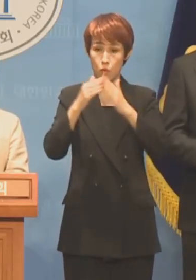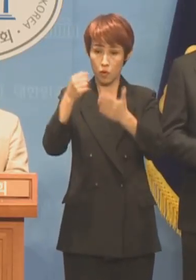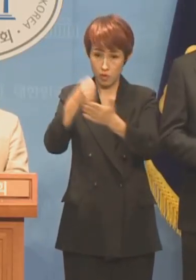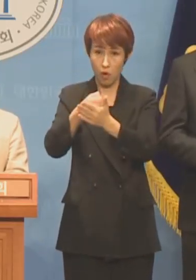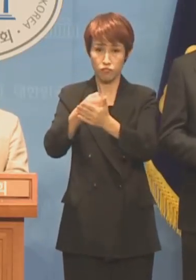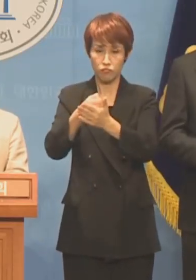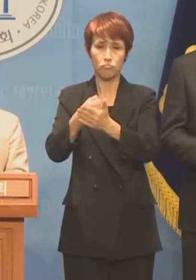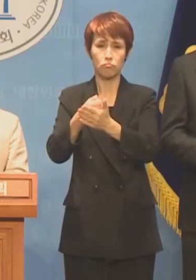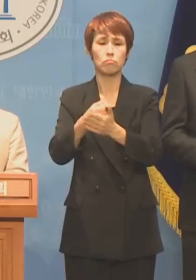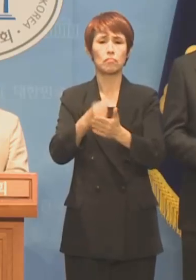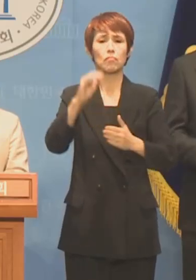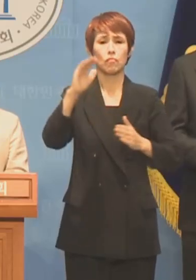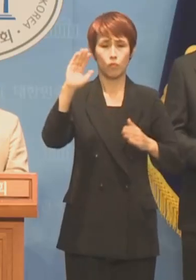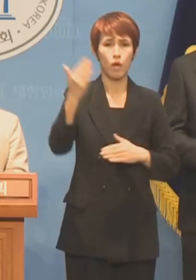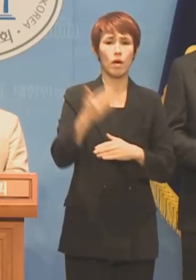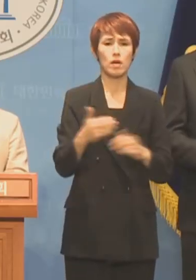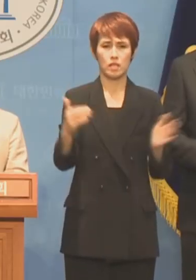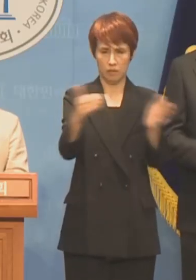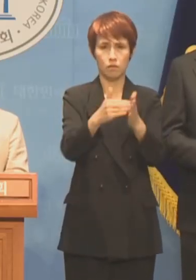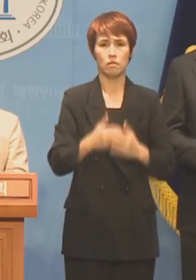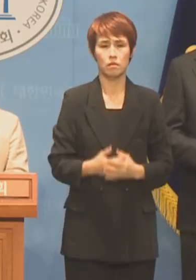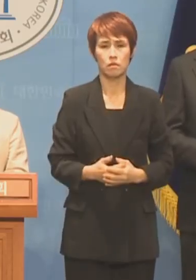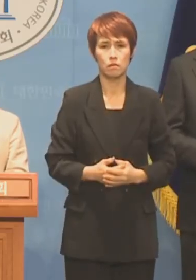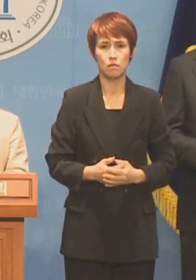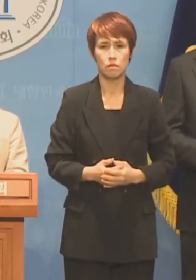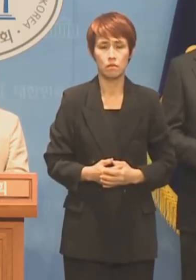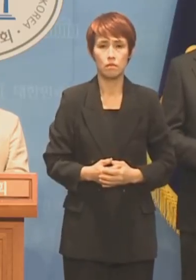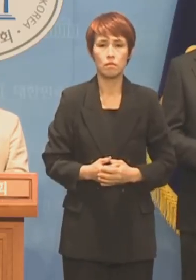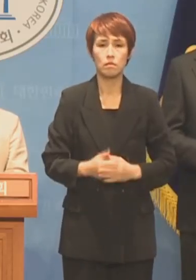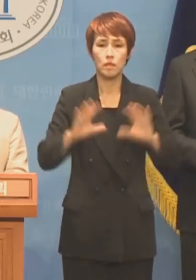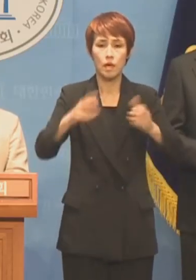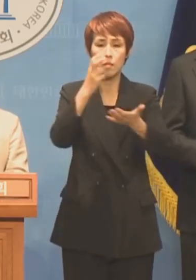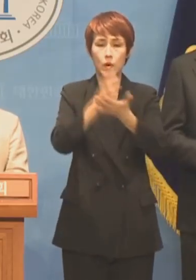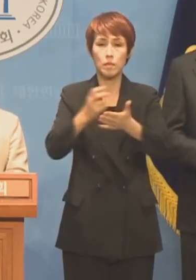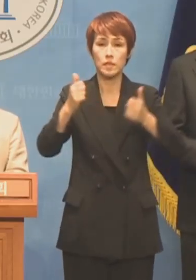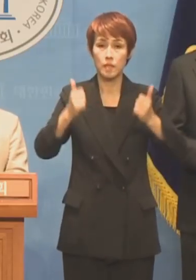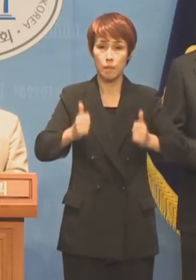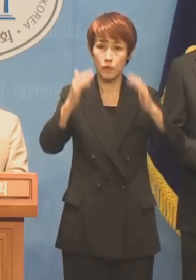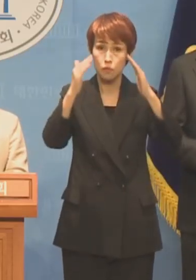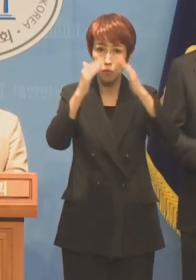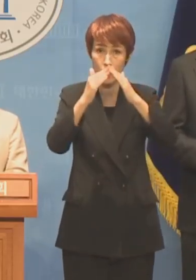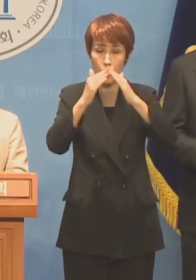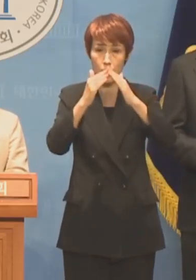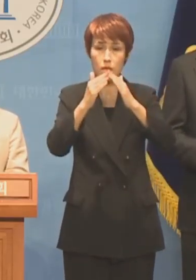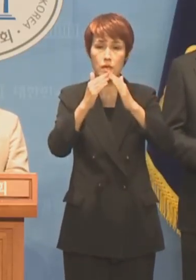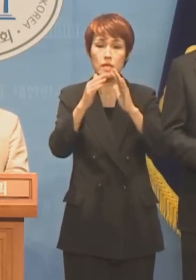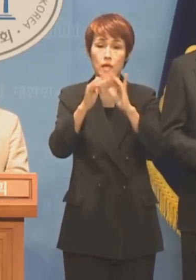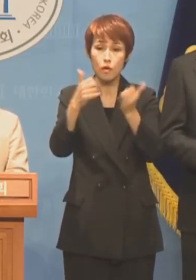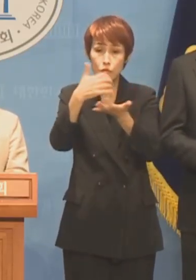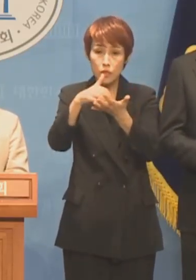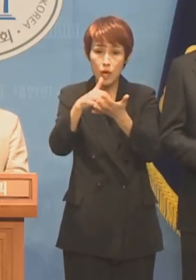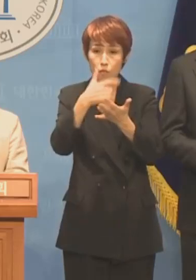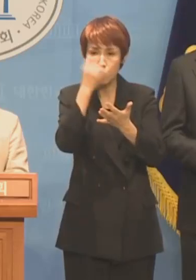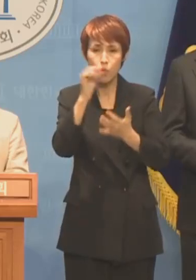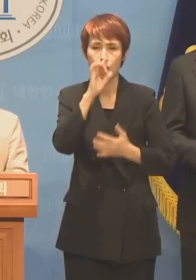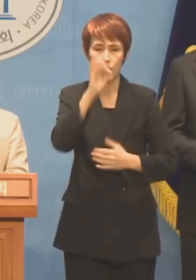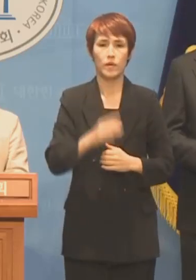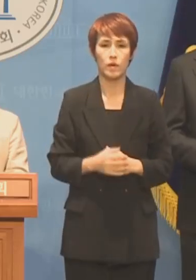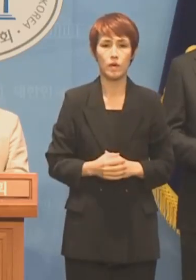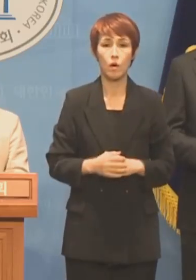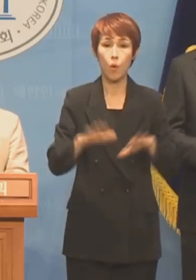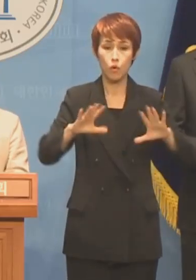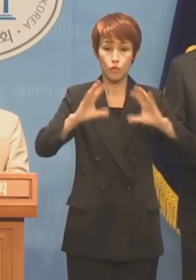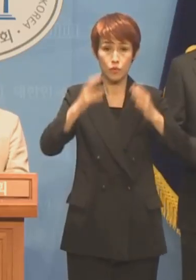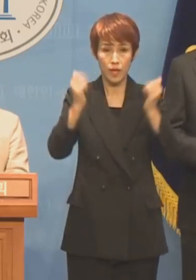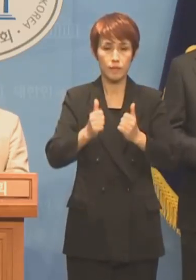결정의 완결성을 위해 헌법재판소에 가급적 결원이 없어야 합니다. 오늘 국회는 과반이